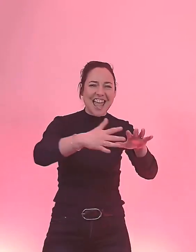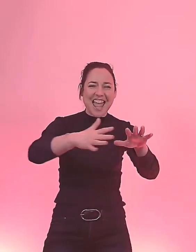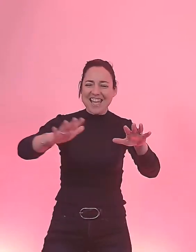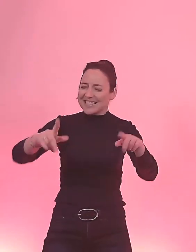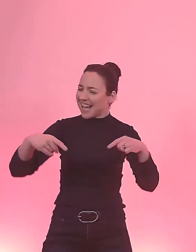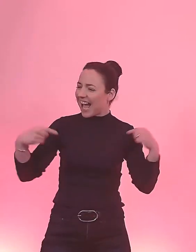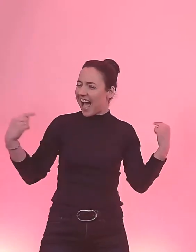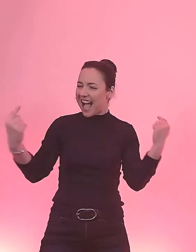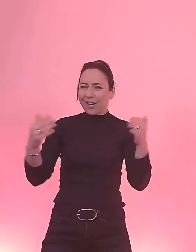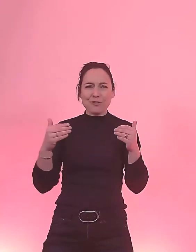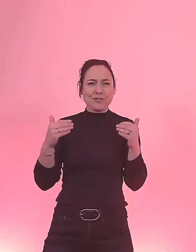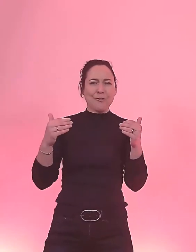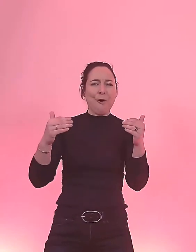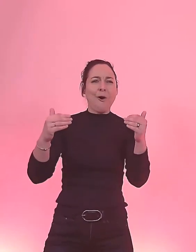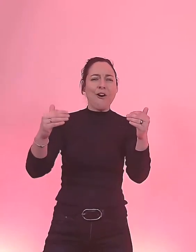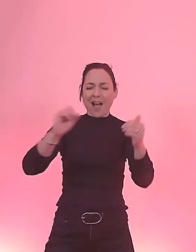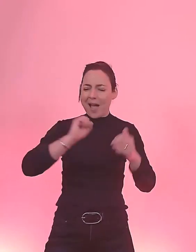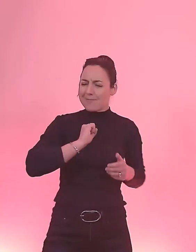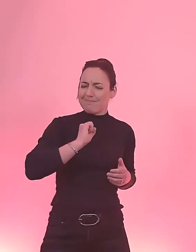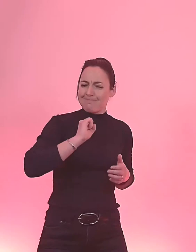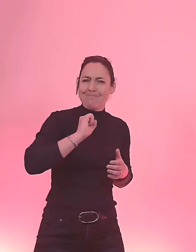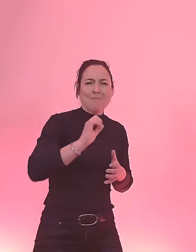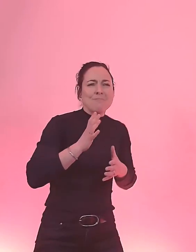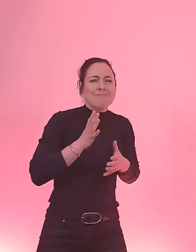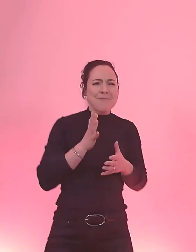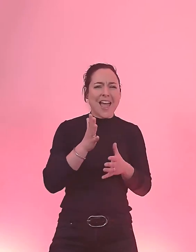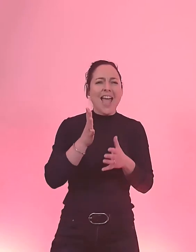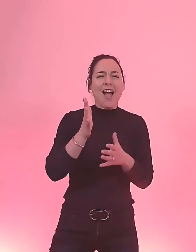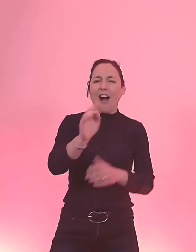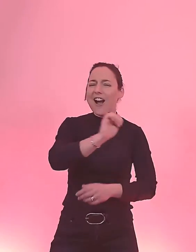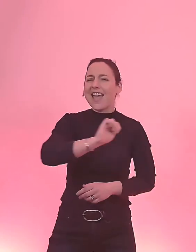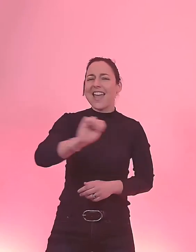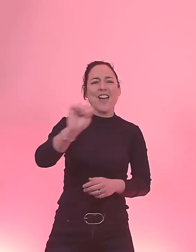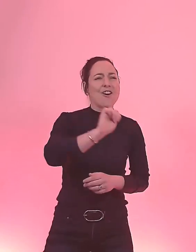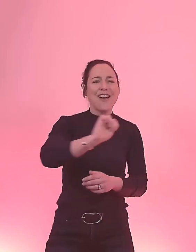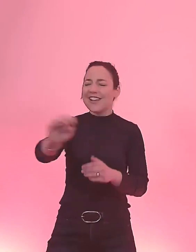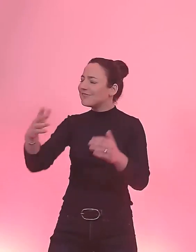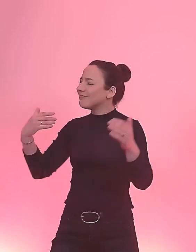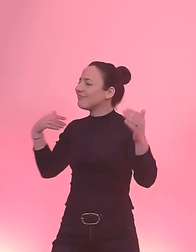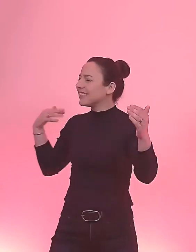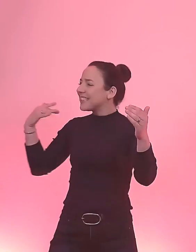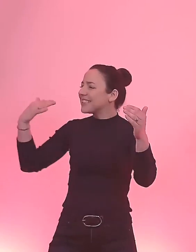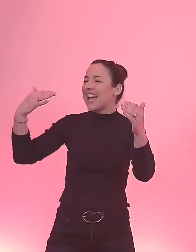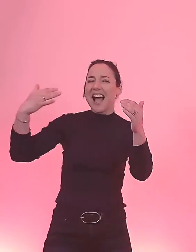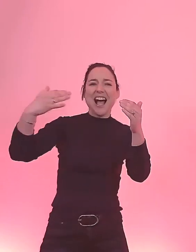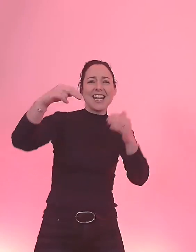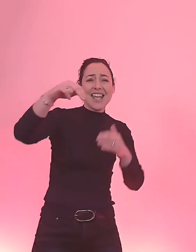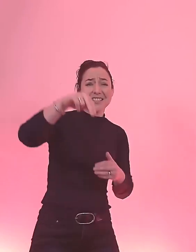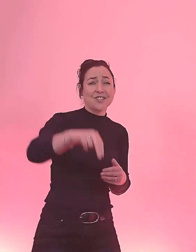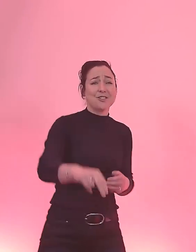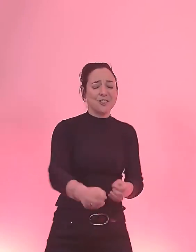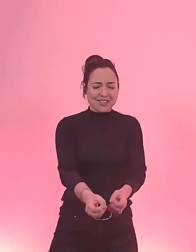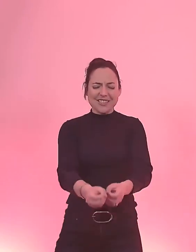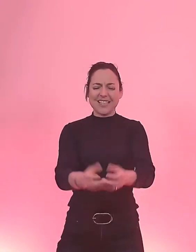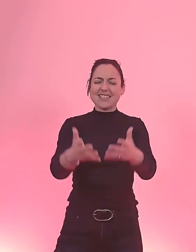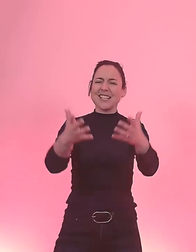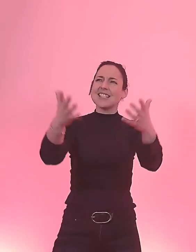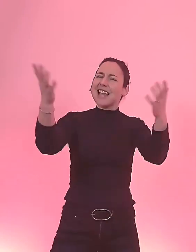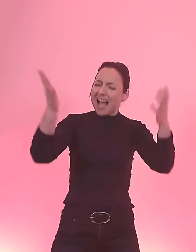zij gaan school maar tot aan